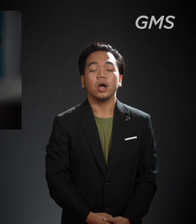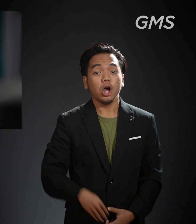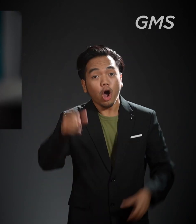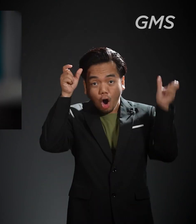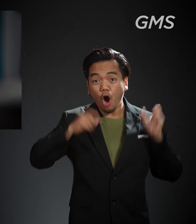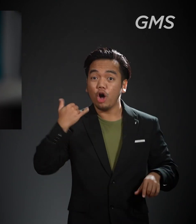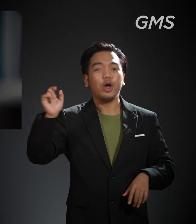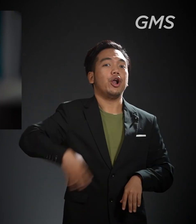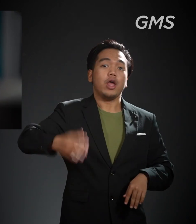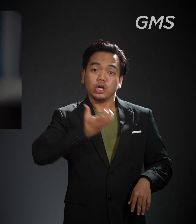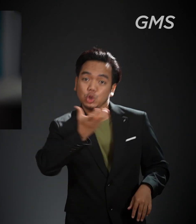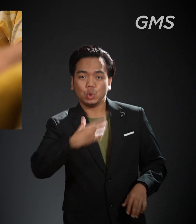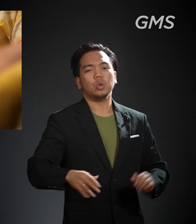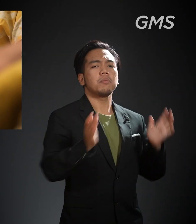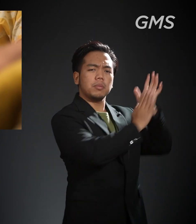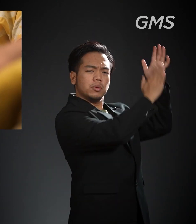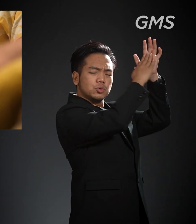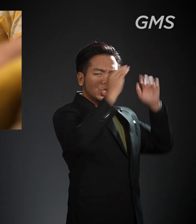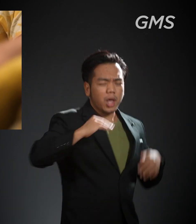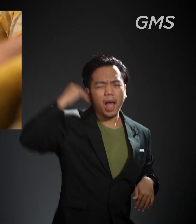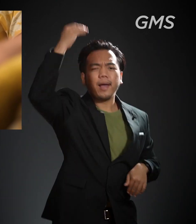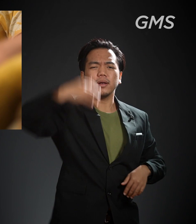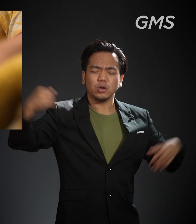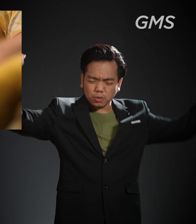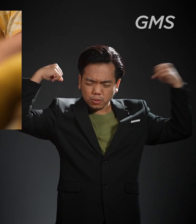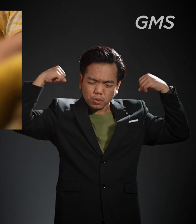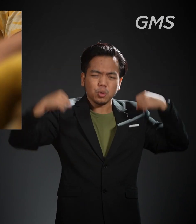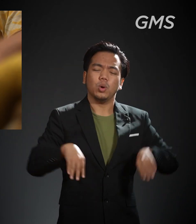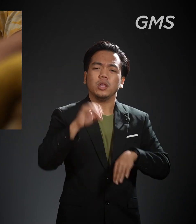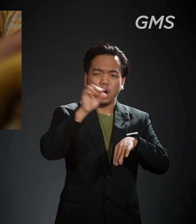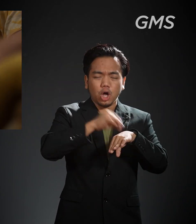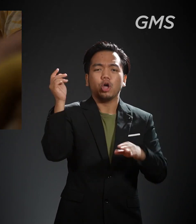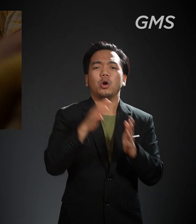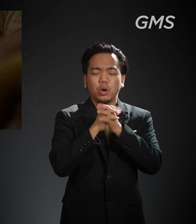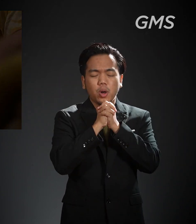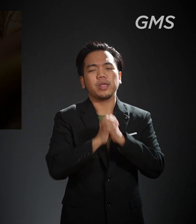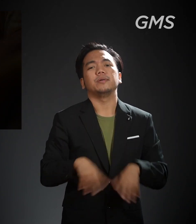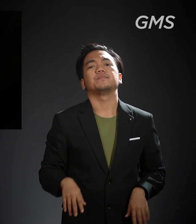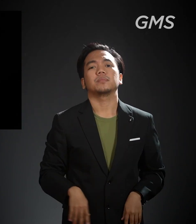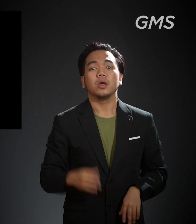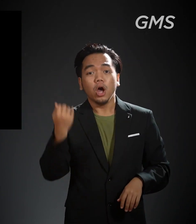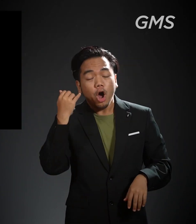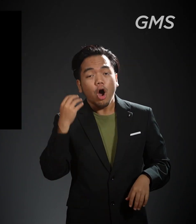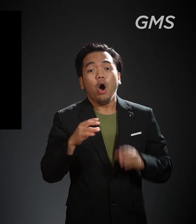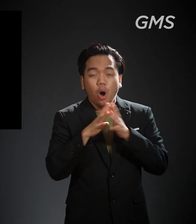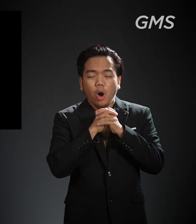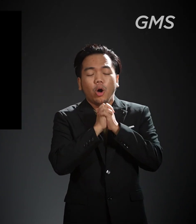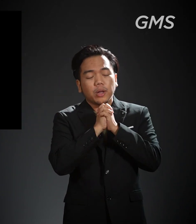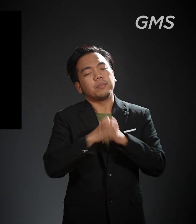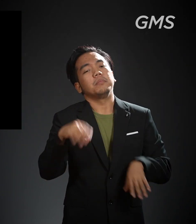Orang yang suka memuji akan kuat roh doanya. Orang yang berdoa pasti berakhir memuji.